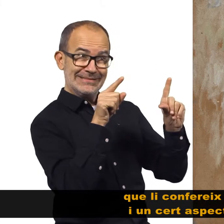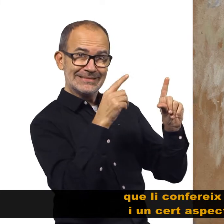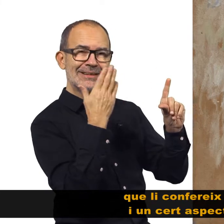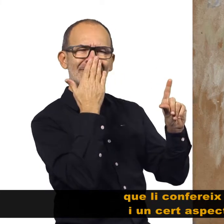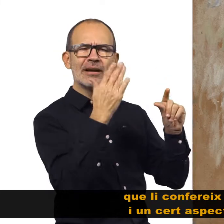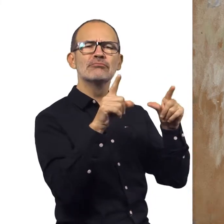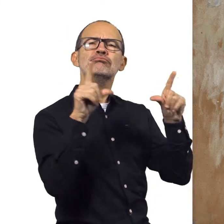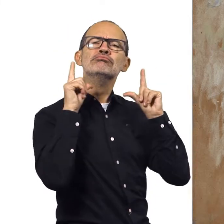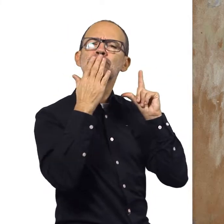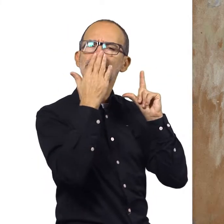saber.